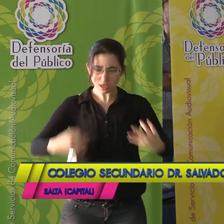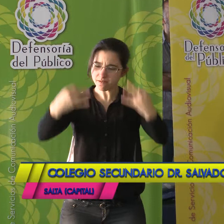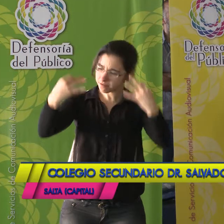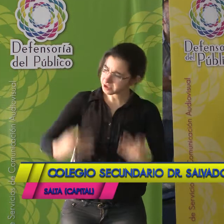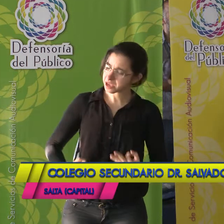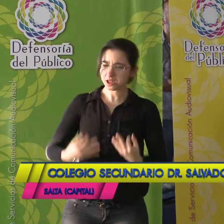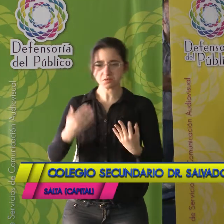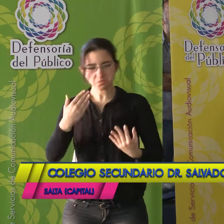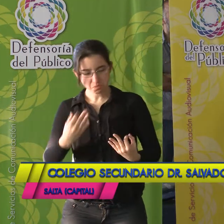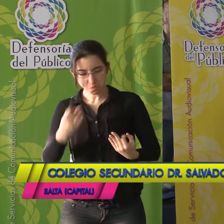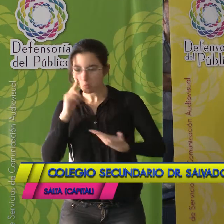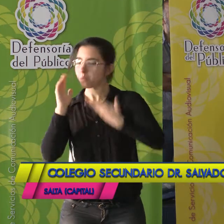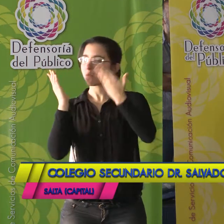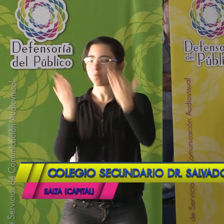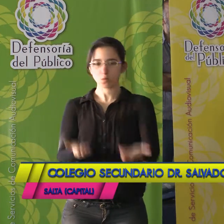positivas,